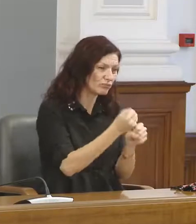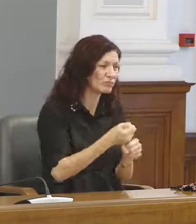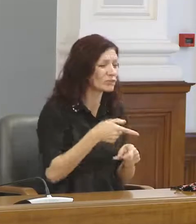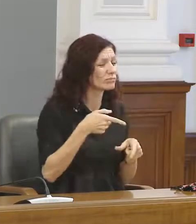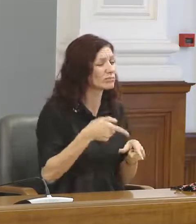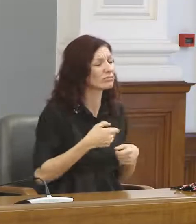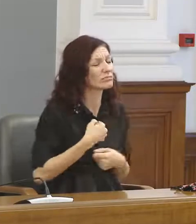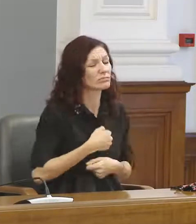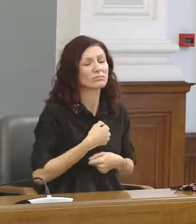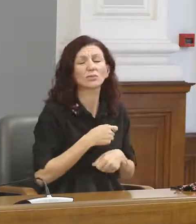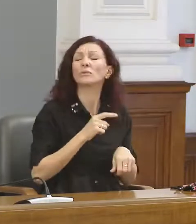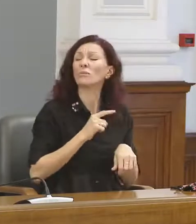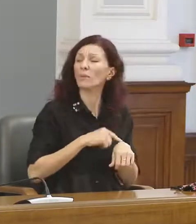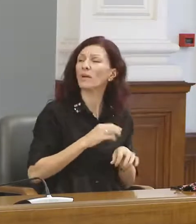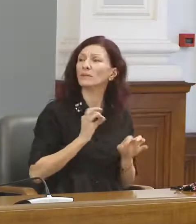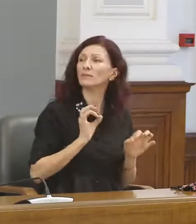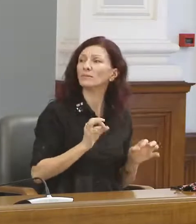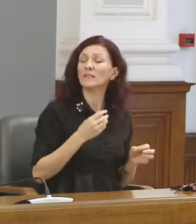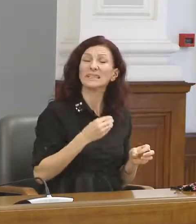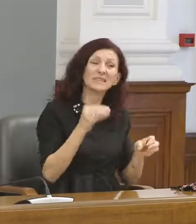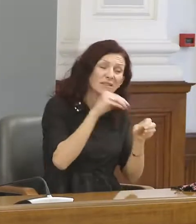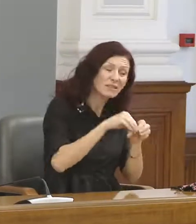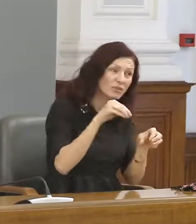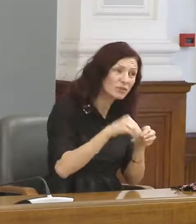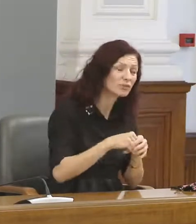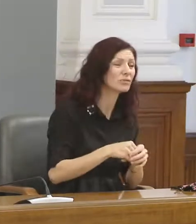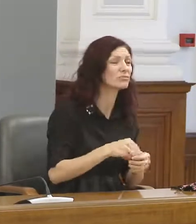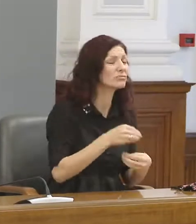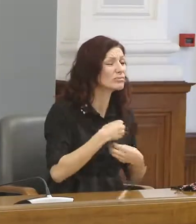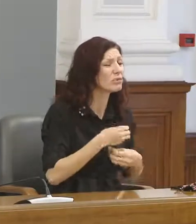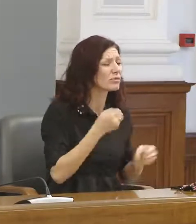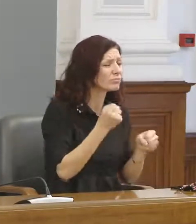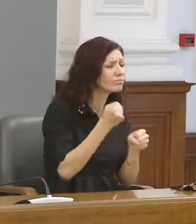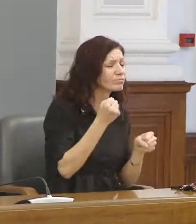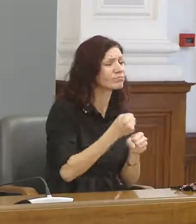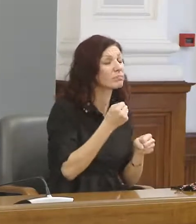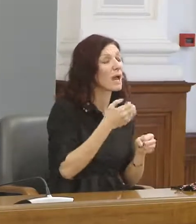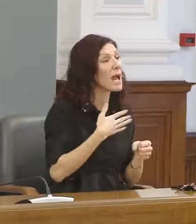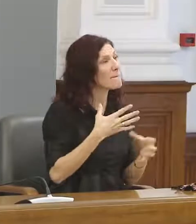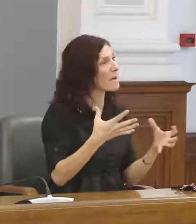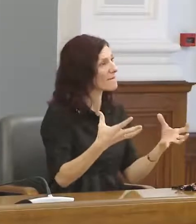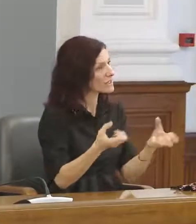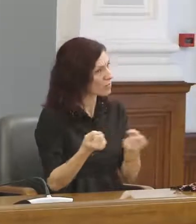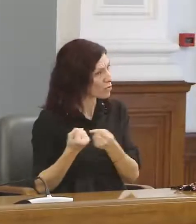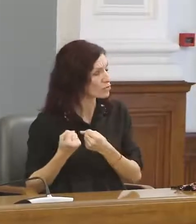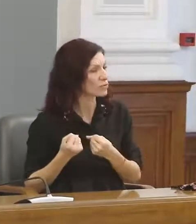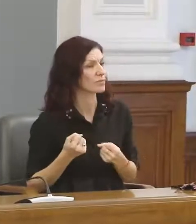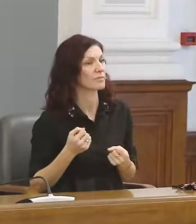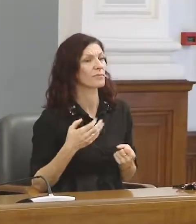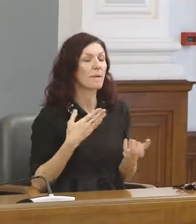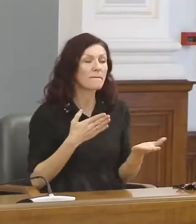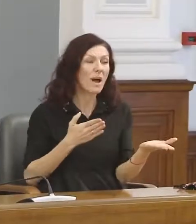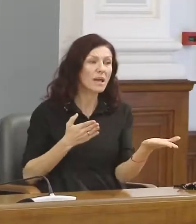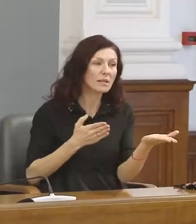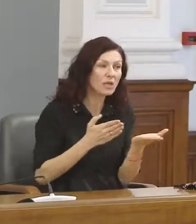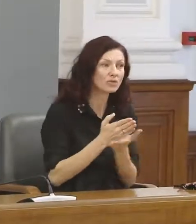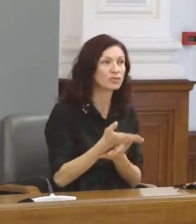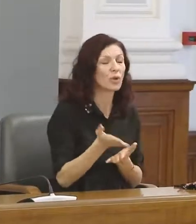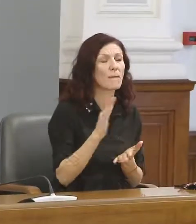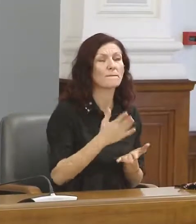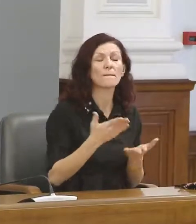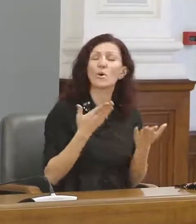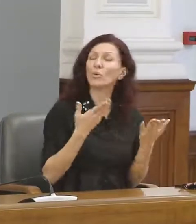труден момент, действително труден момент, да се включат като доброволци. Имаме възможност, намерили сме и начини, по които могат да